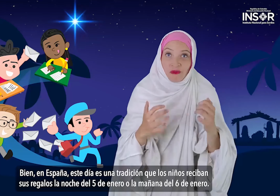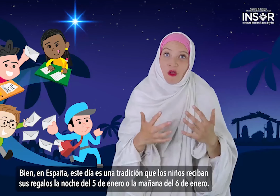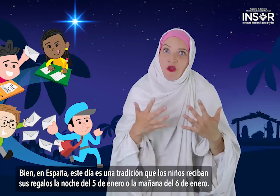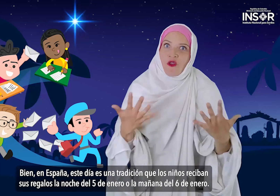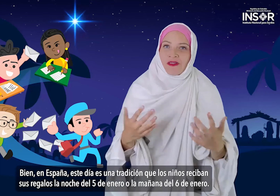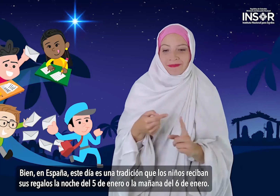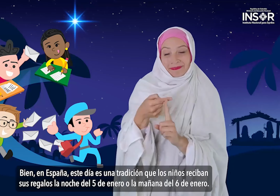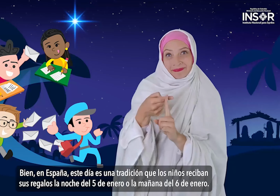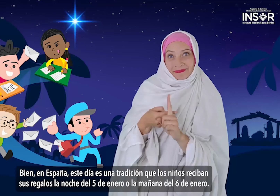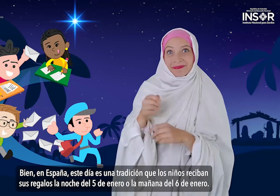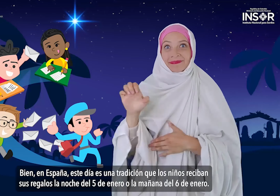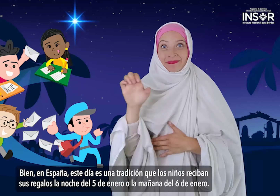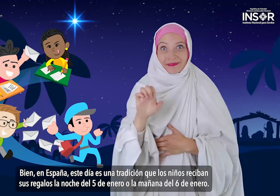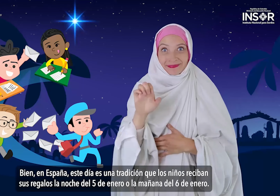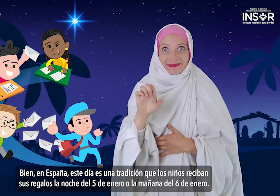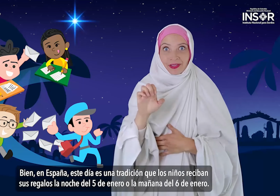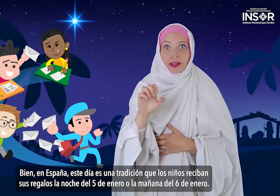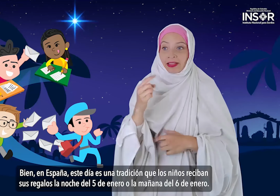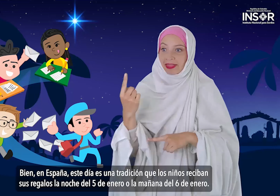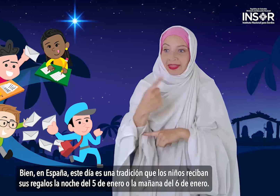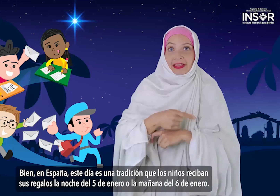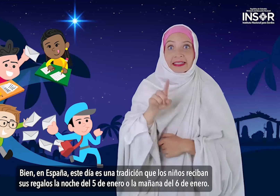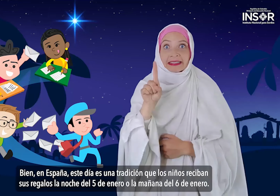o la mañana del 6 de enero.